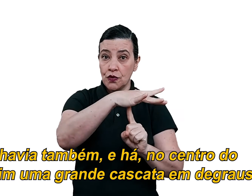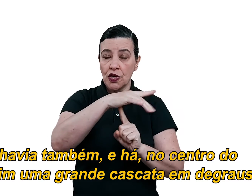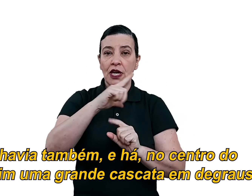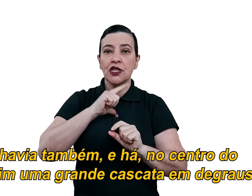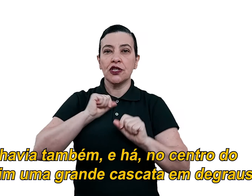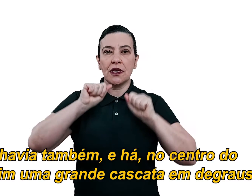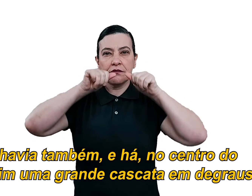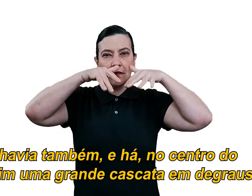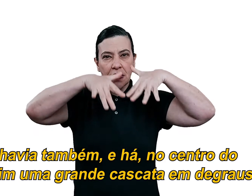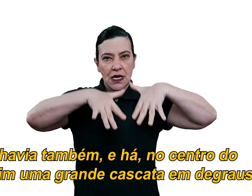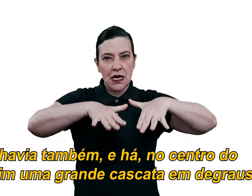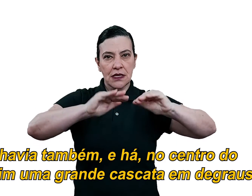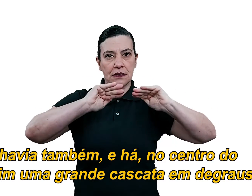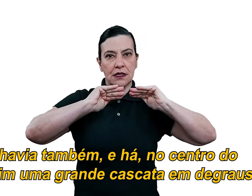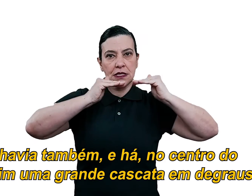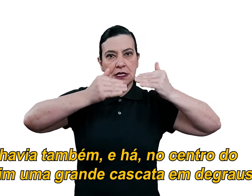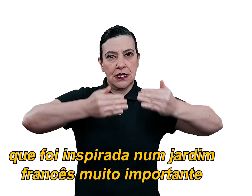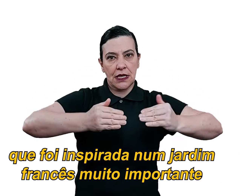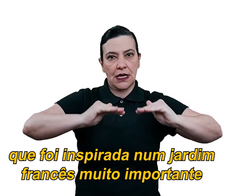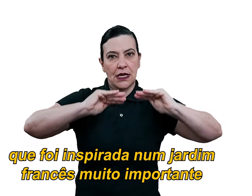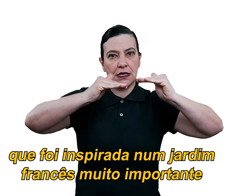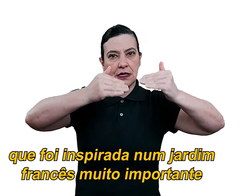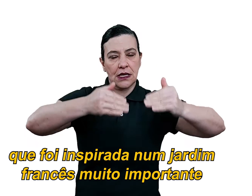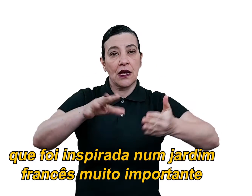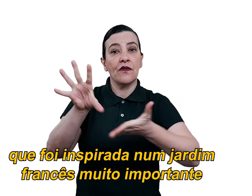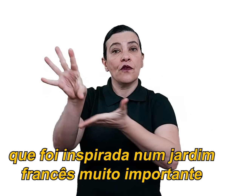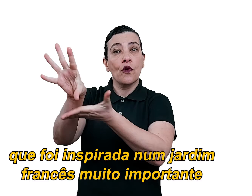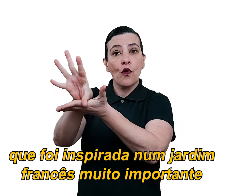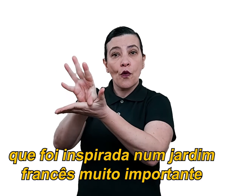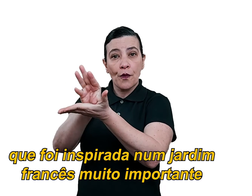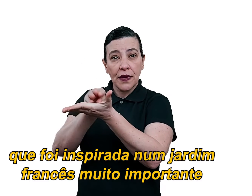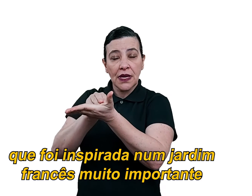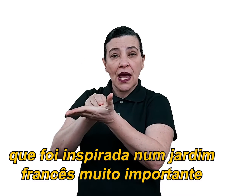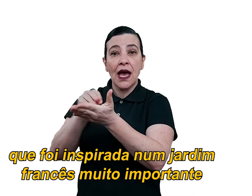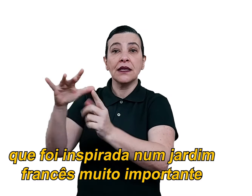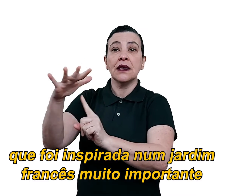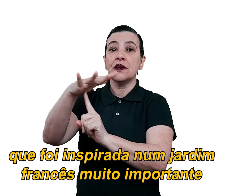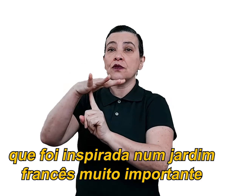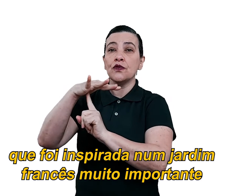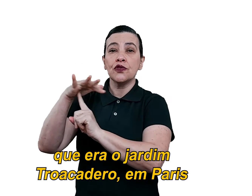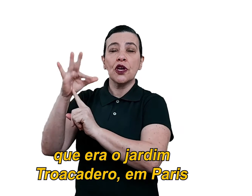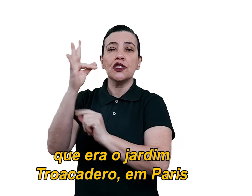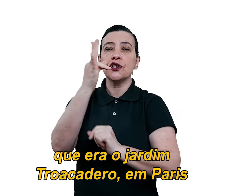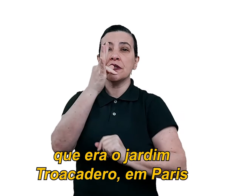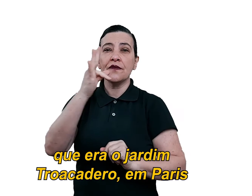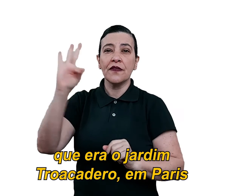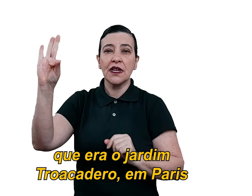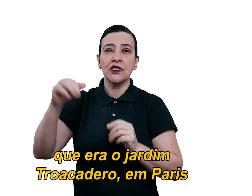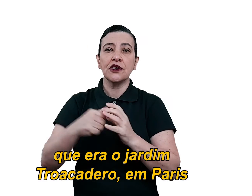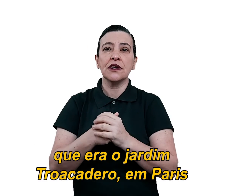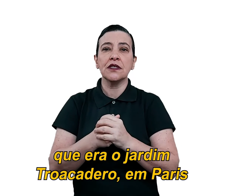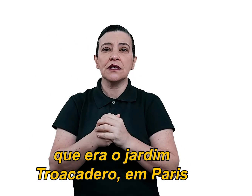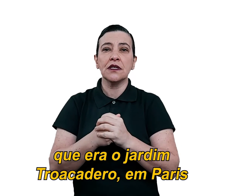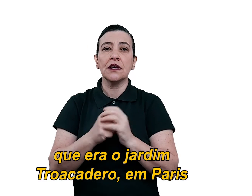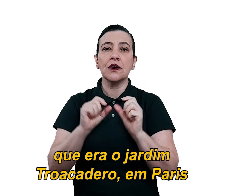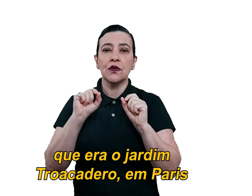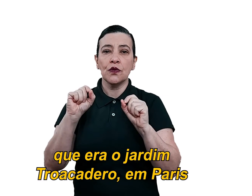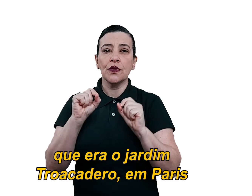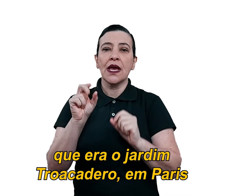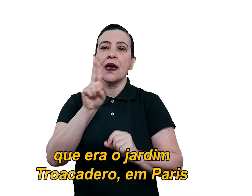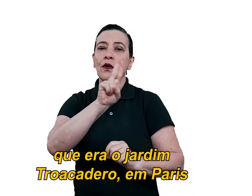cascata em degraus, né, que foi inspirada num jardim francês muito importante, que era os jardins